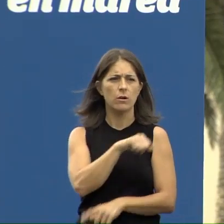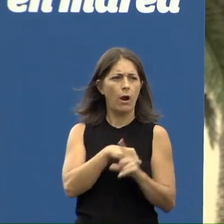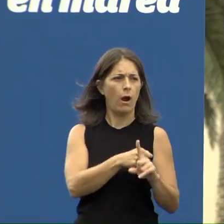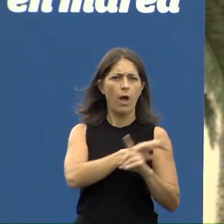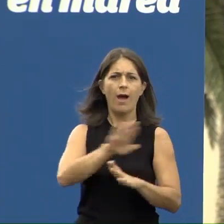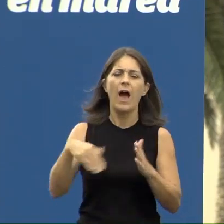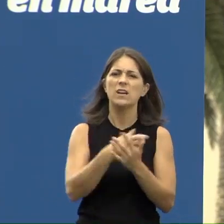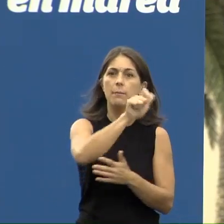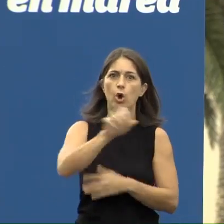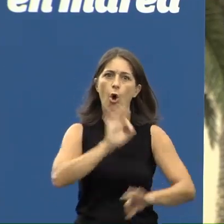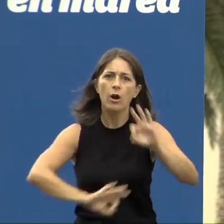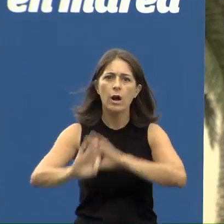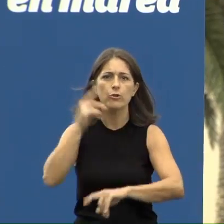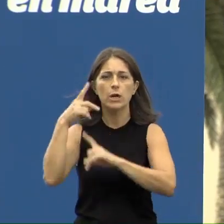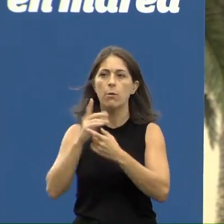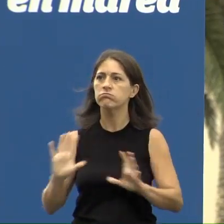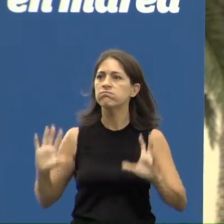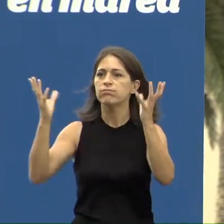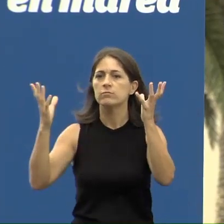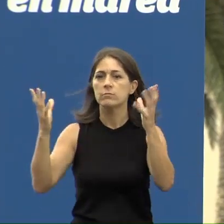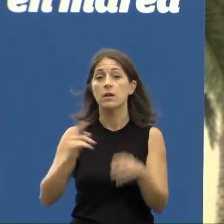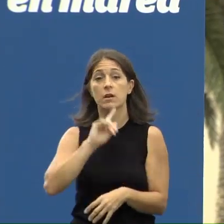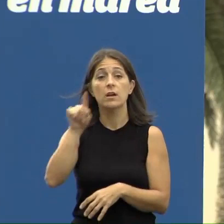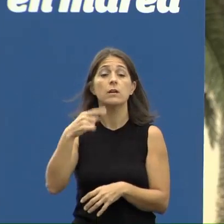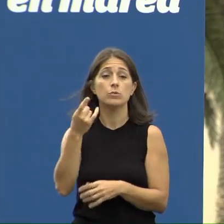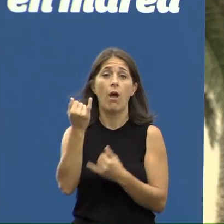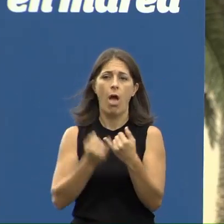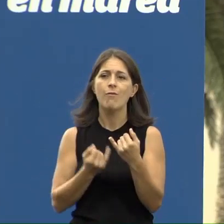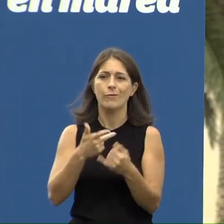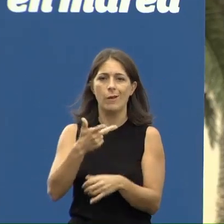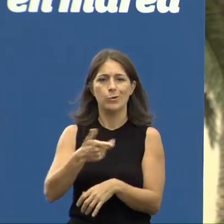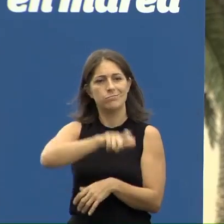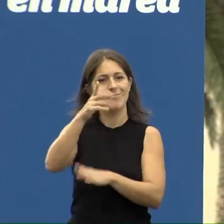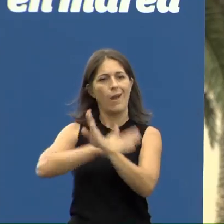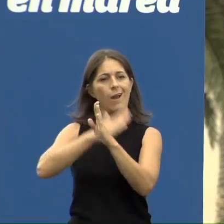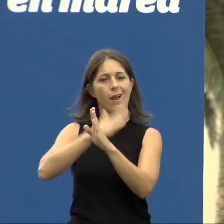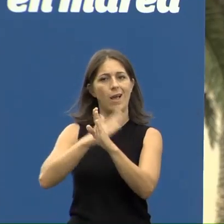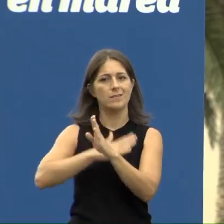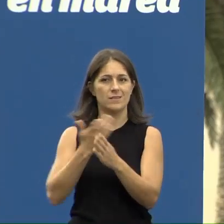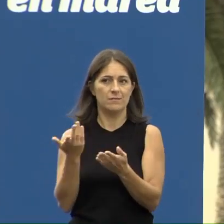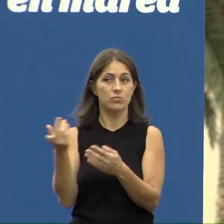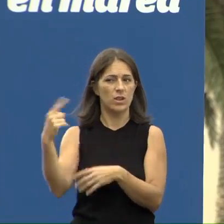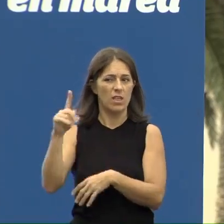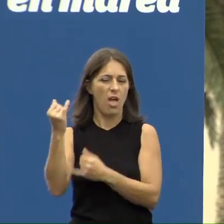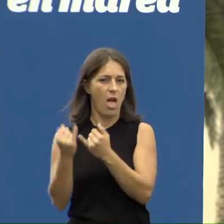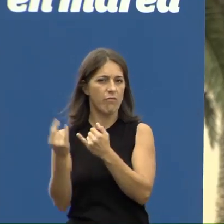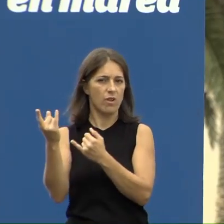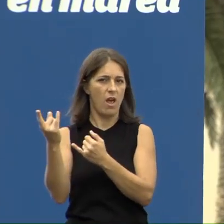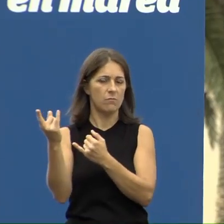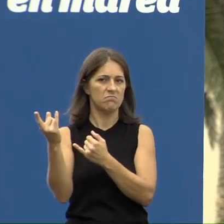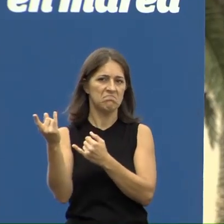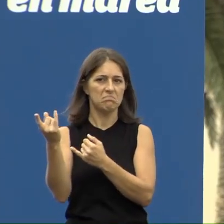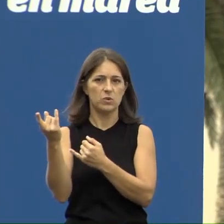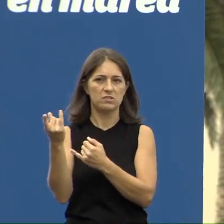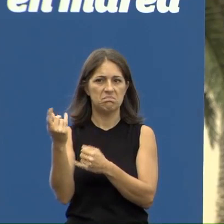decidiu organizarse e erguerse e remataron os privilexios da clase que quere incrementar a